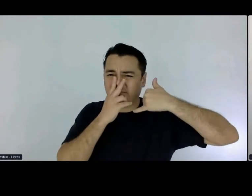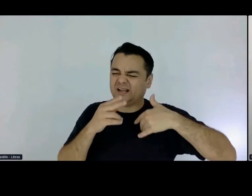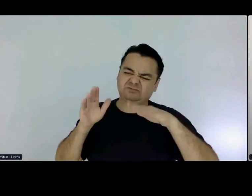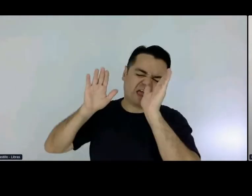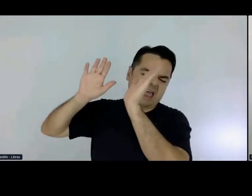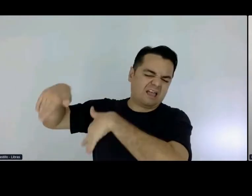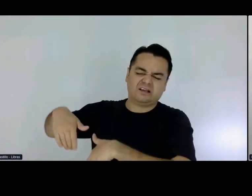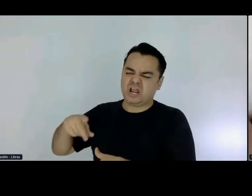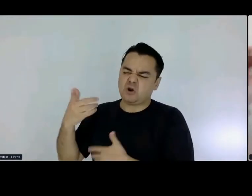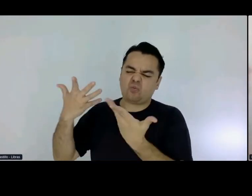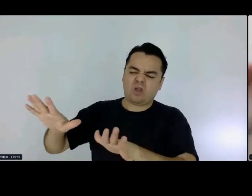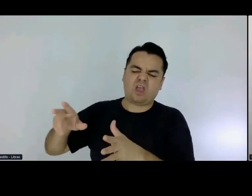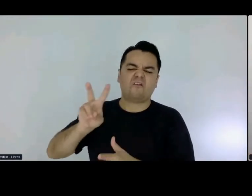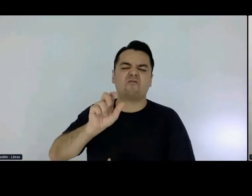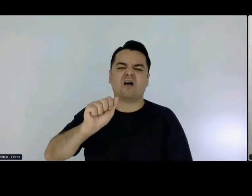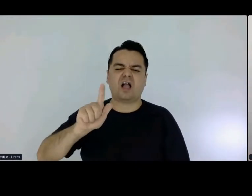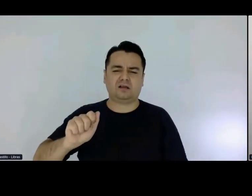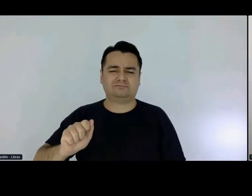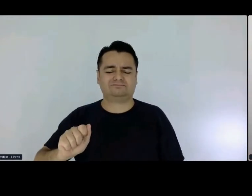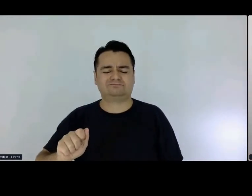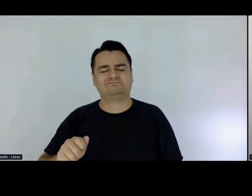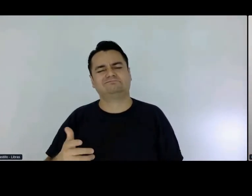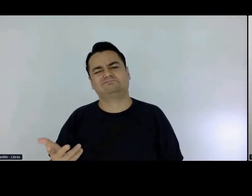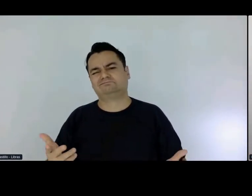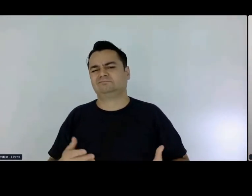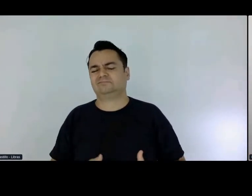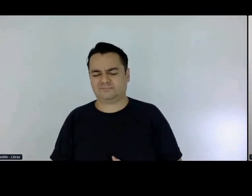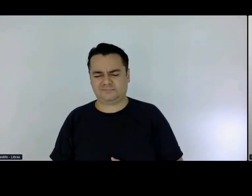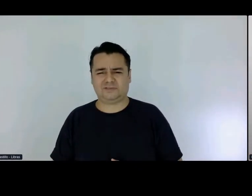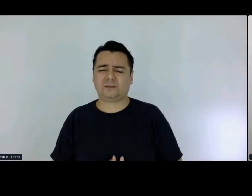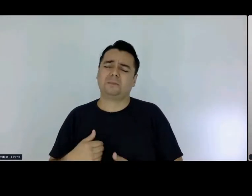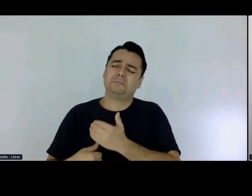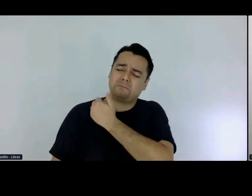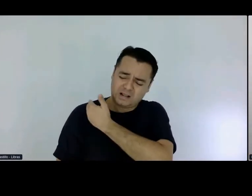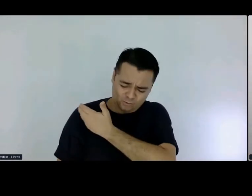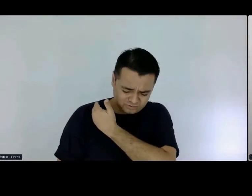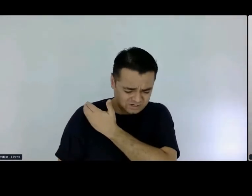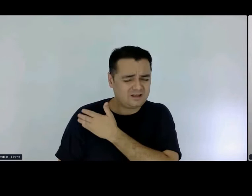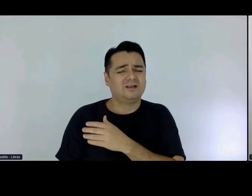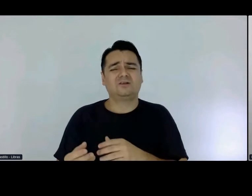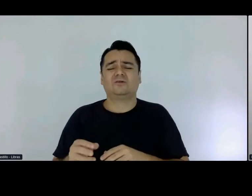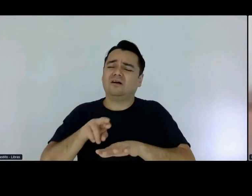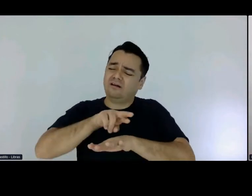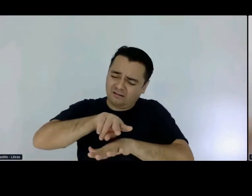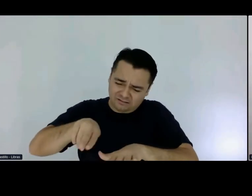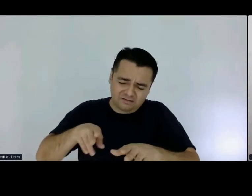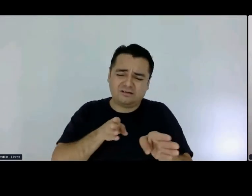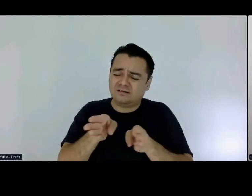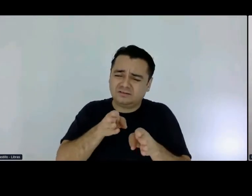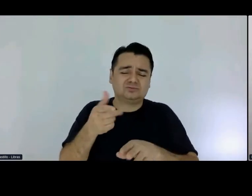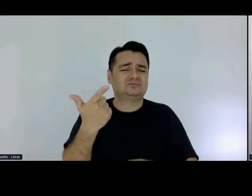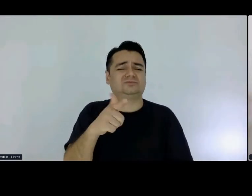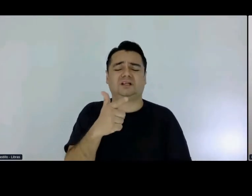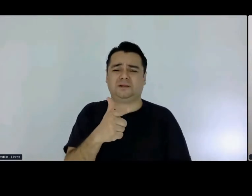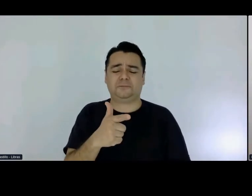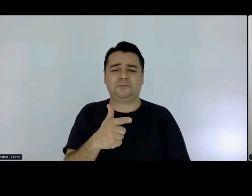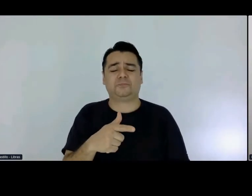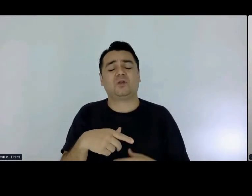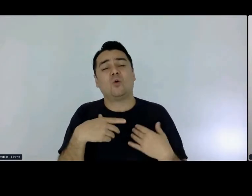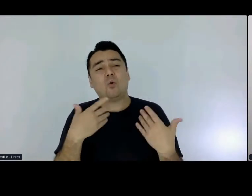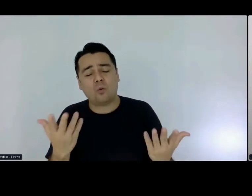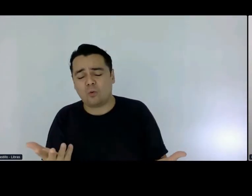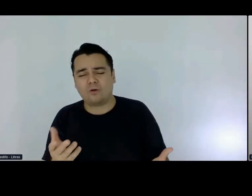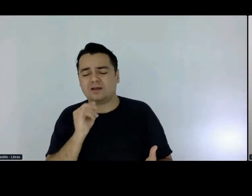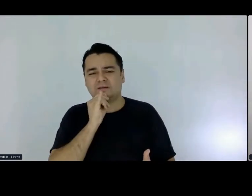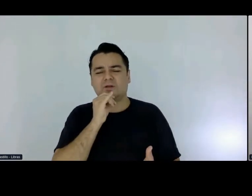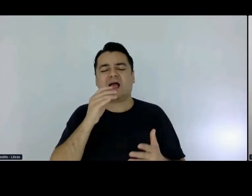padronizado nas pessoas típicas, né, ou que tem um determinado funcionamento,